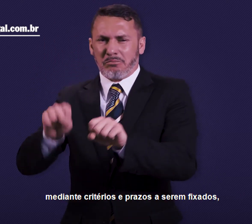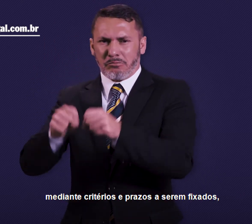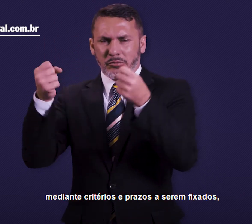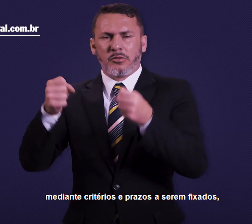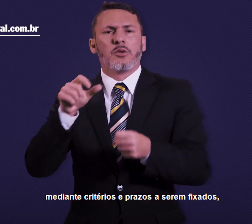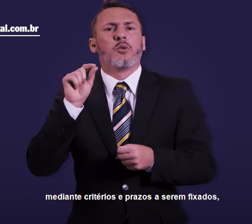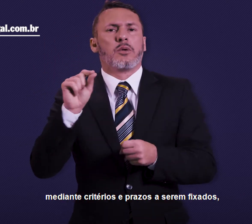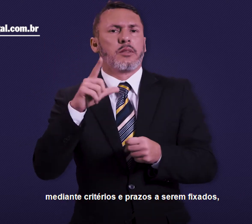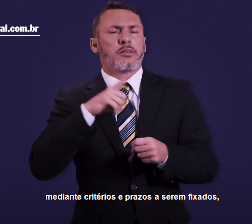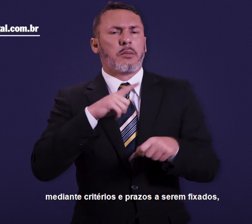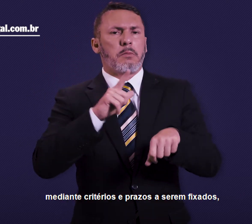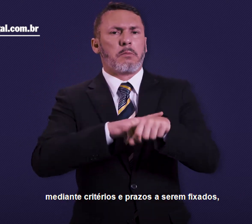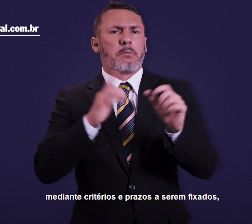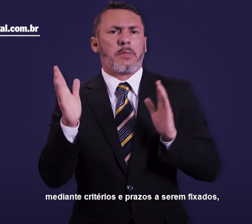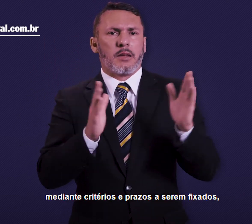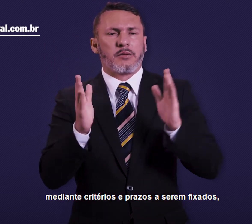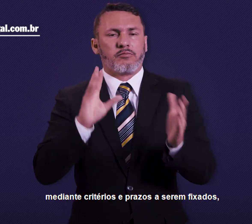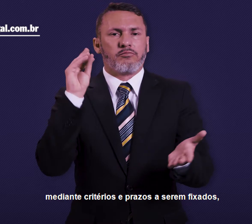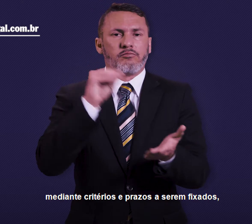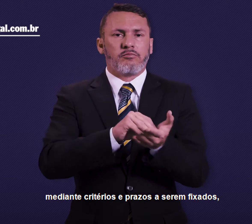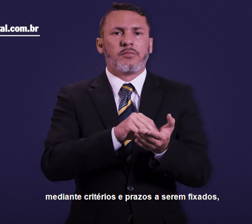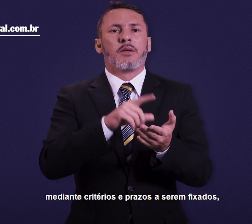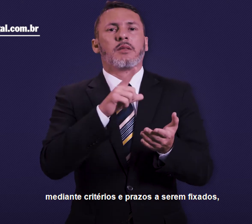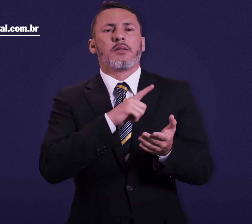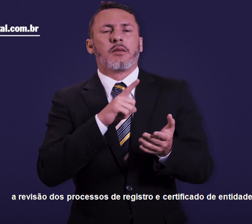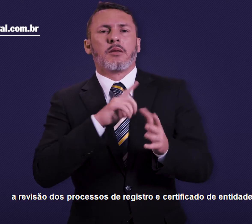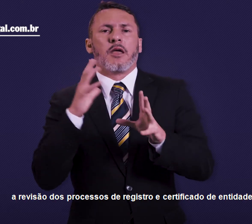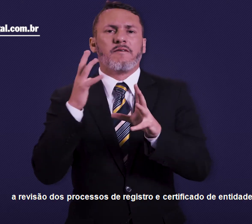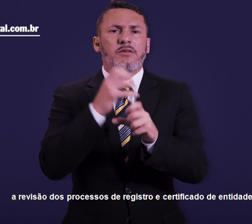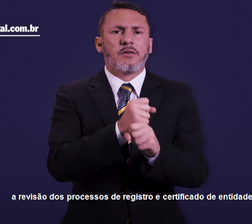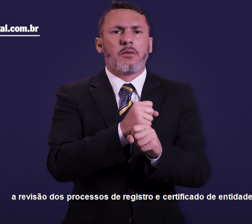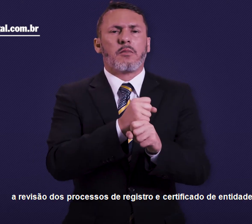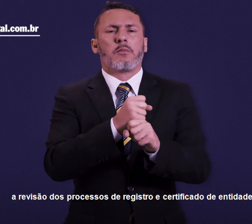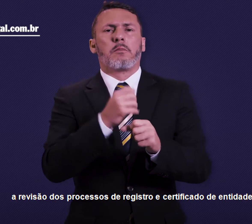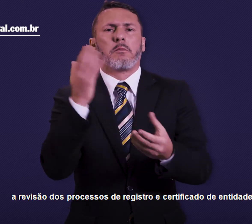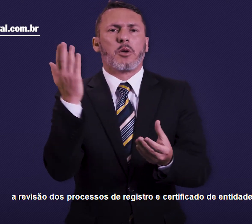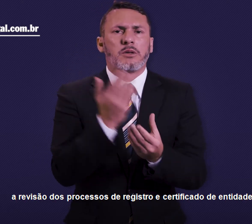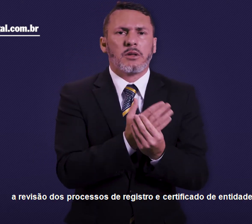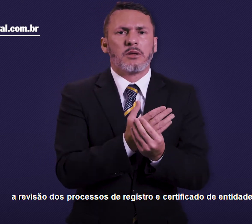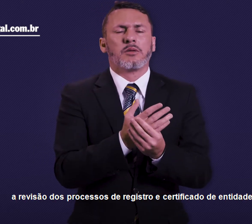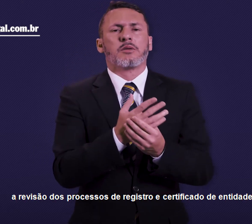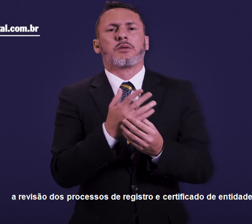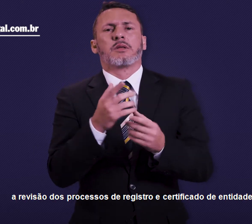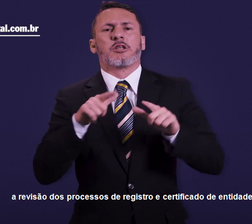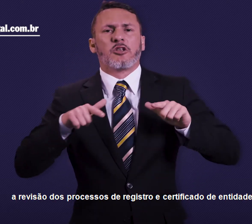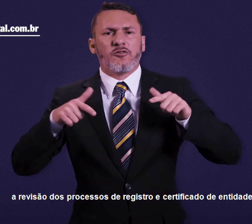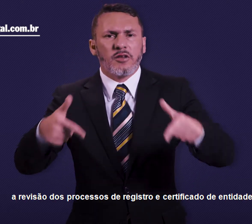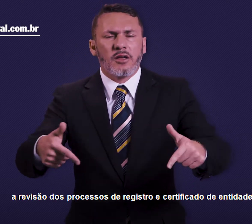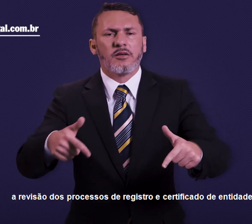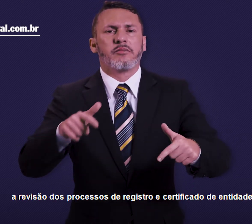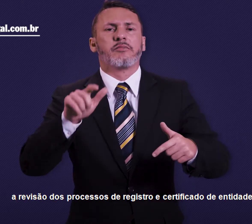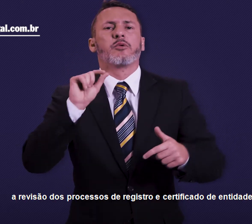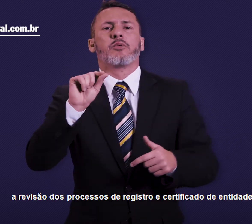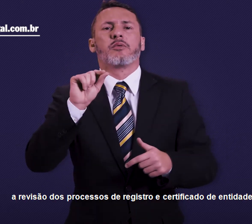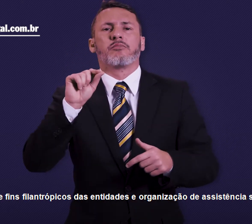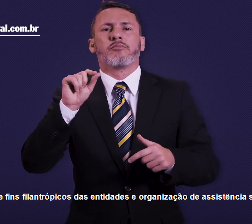mediante critérios e prazos a serem fixados, a revisão dos processos de registro e certificado de entidades de